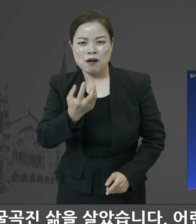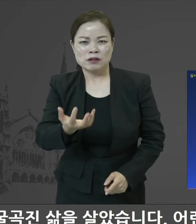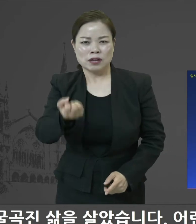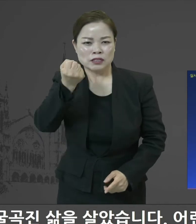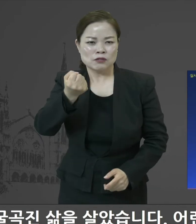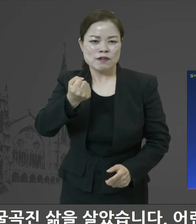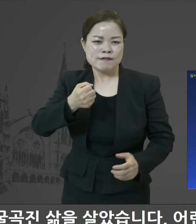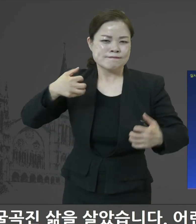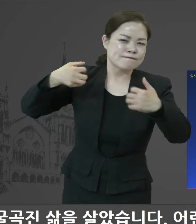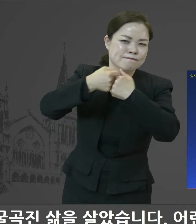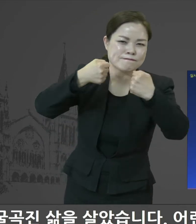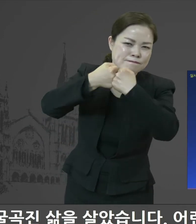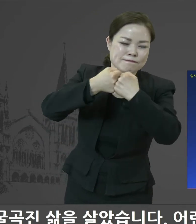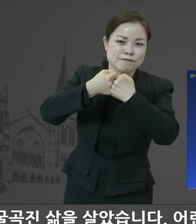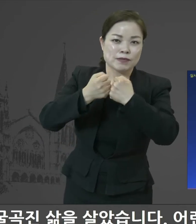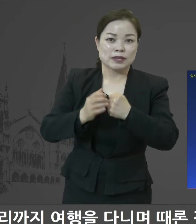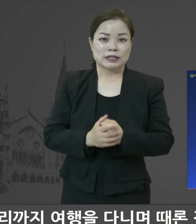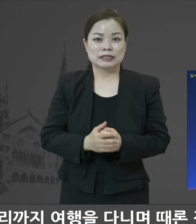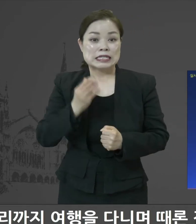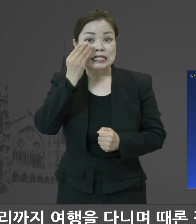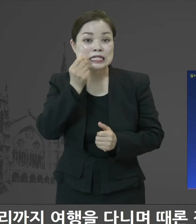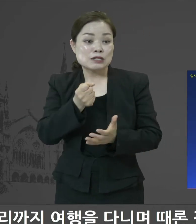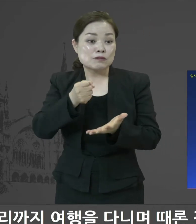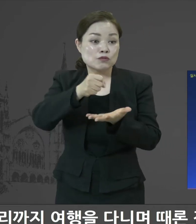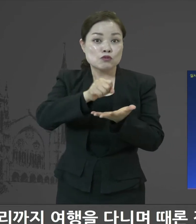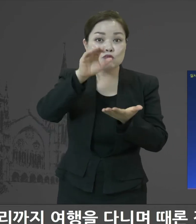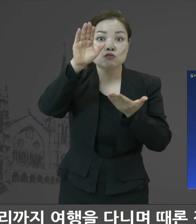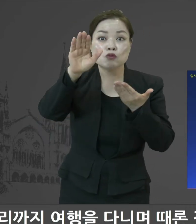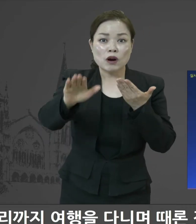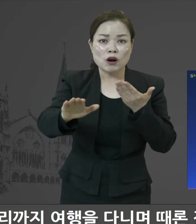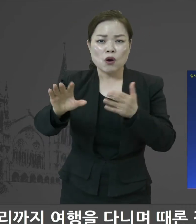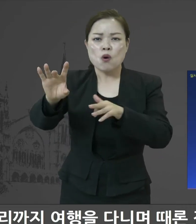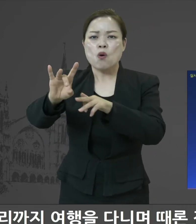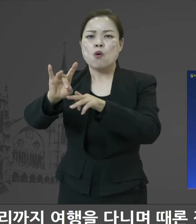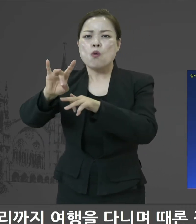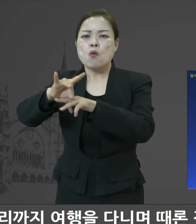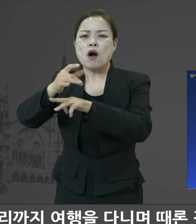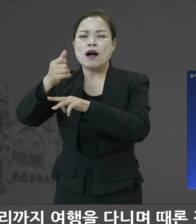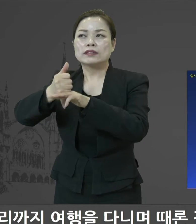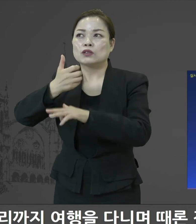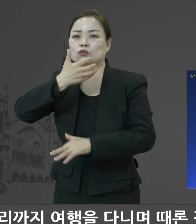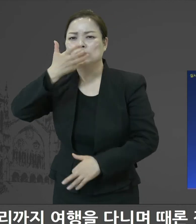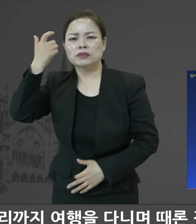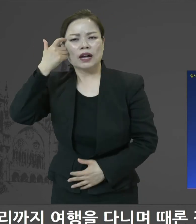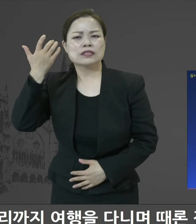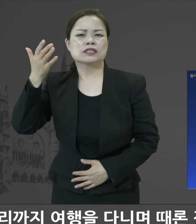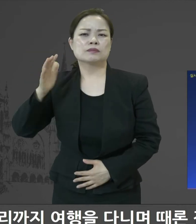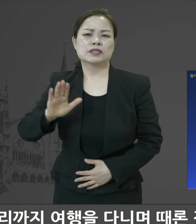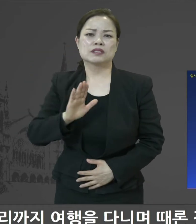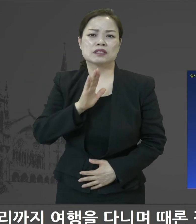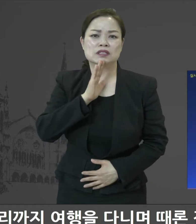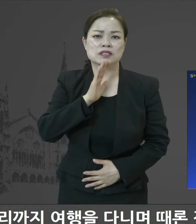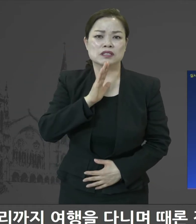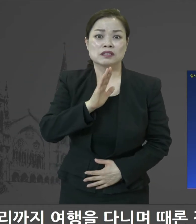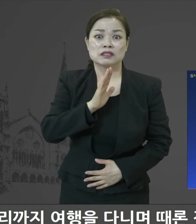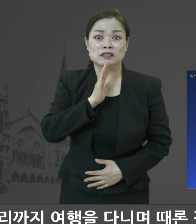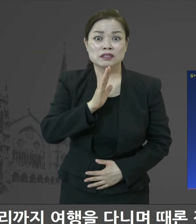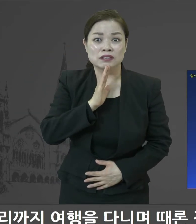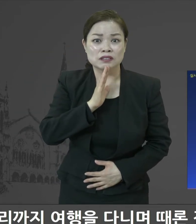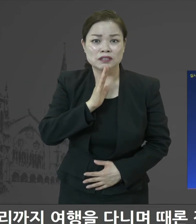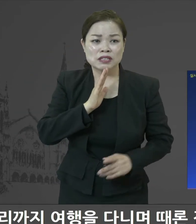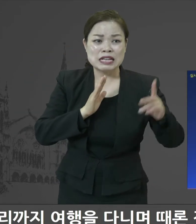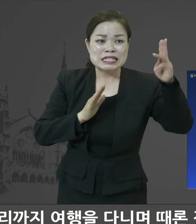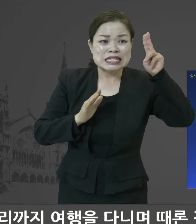해야 했습니다. 기름 부음을 받고 난 이후에는 왕이 될 것이라는 꿈을 꾸었을지 모르지만 정작 현실은